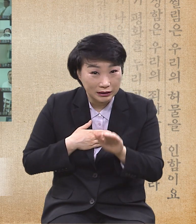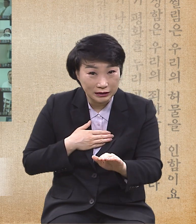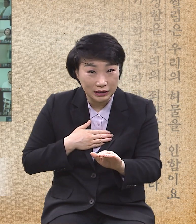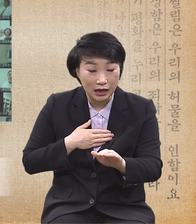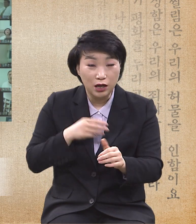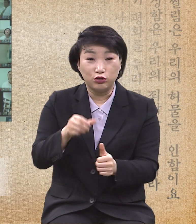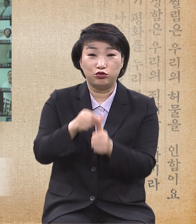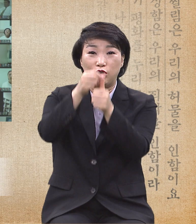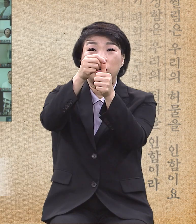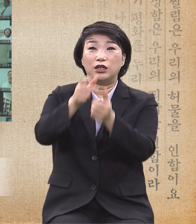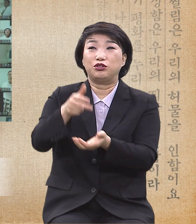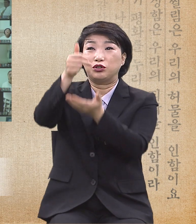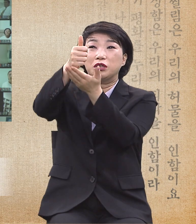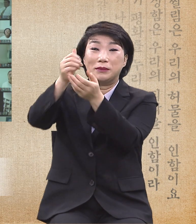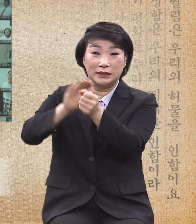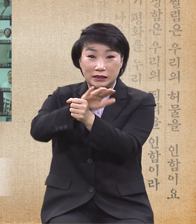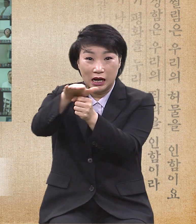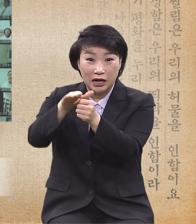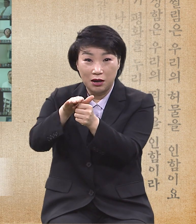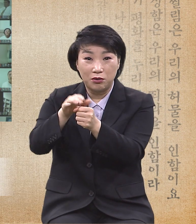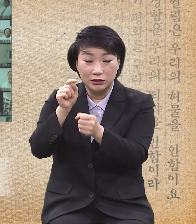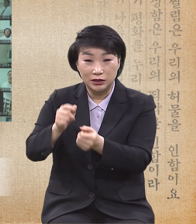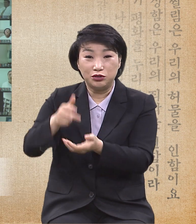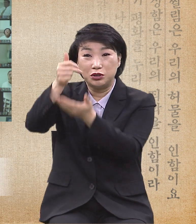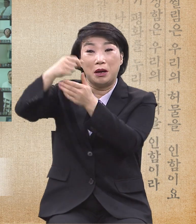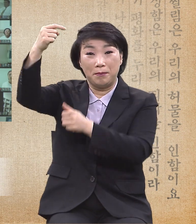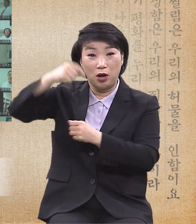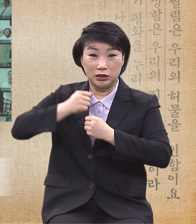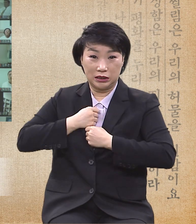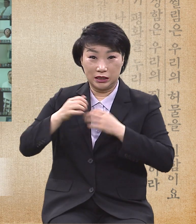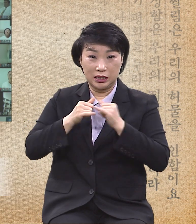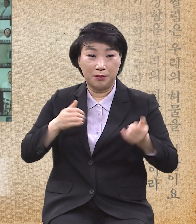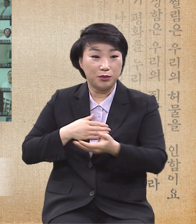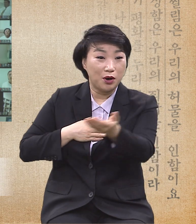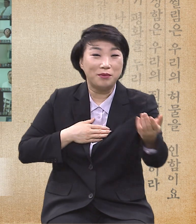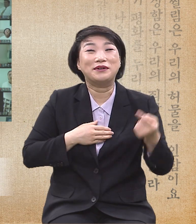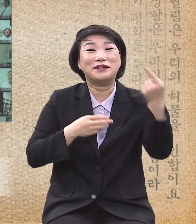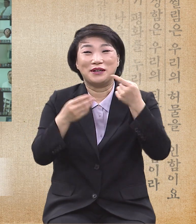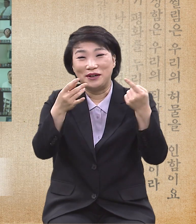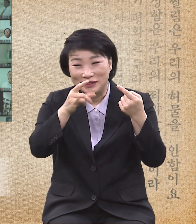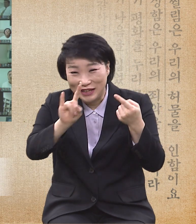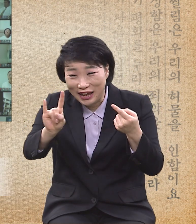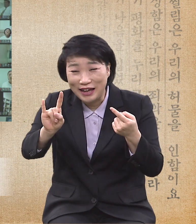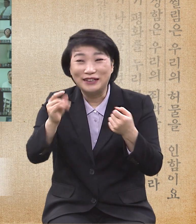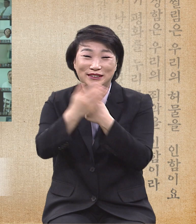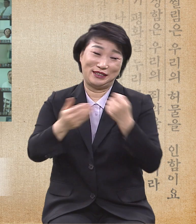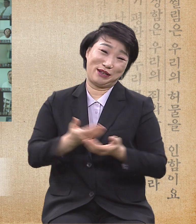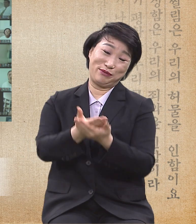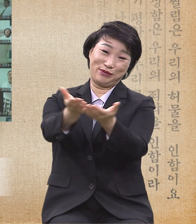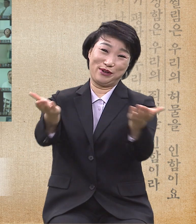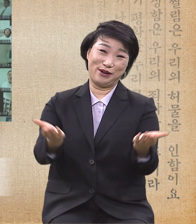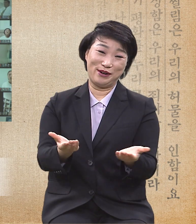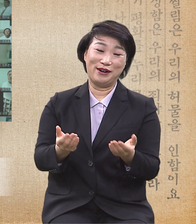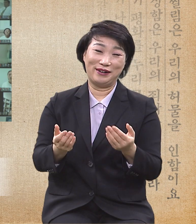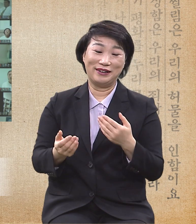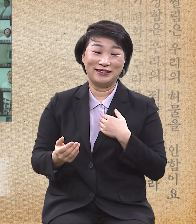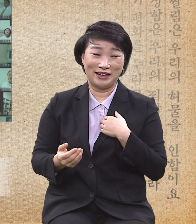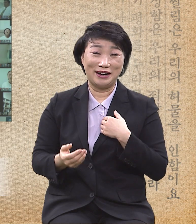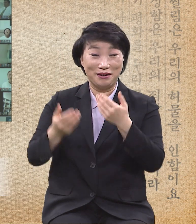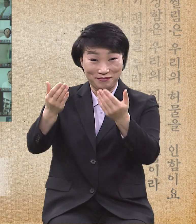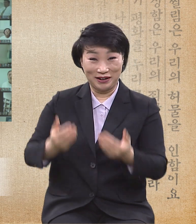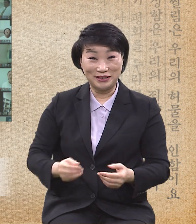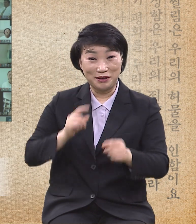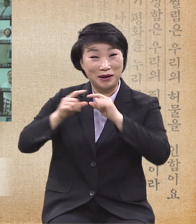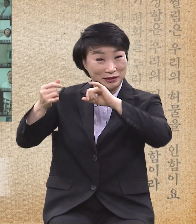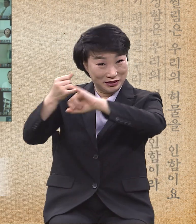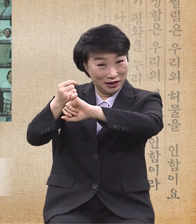그러나 구원의 주님을 사랑하고 그 계명을 지키는 자에게는 천대까지 베푸는 은혜를 받는다고